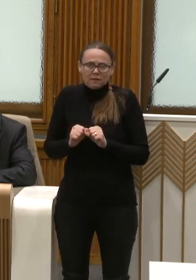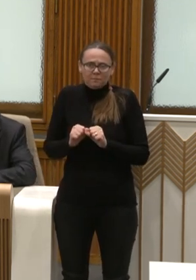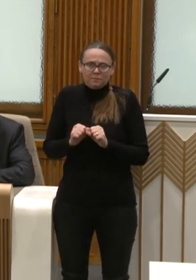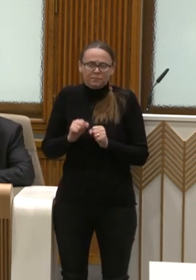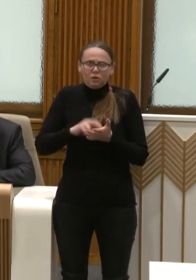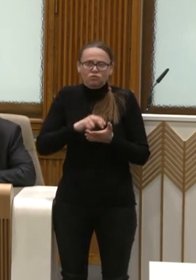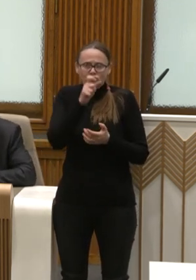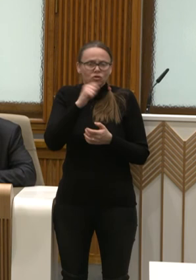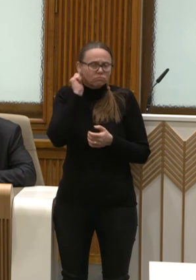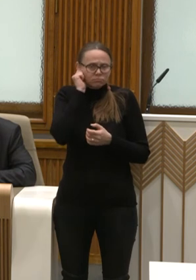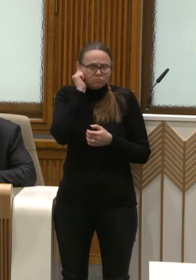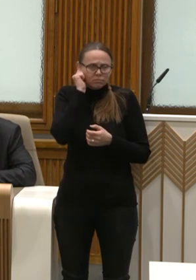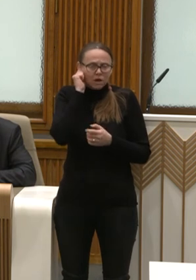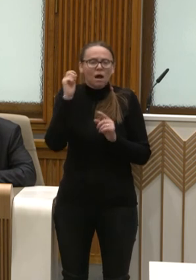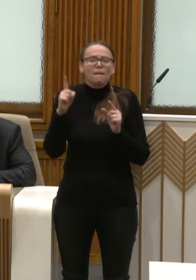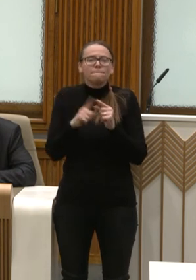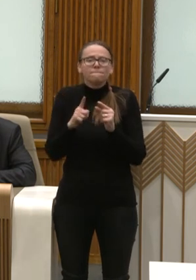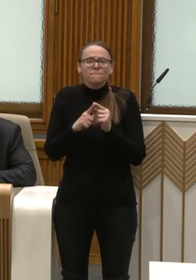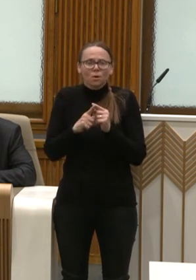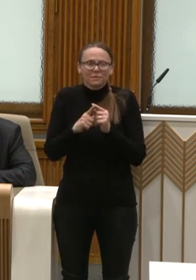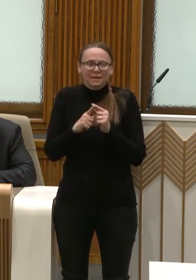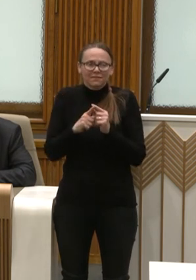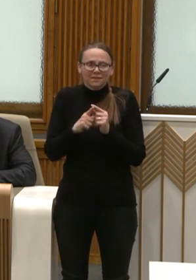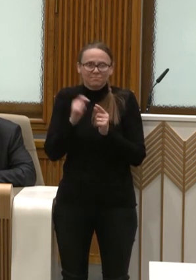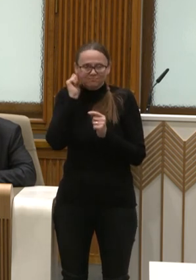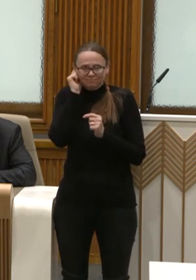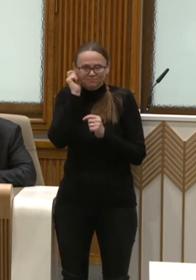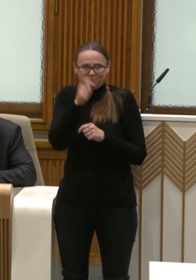Veronika Laurenčič, Planet TV, Pop TV.